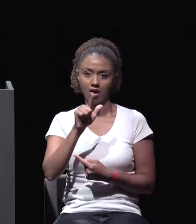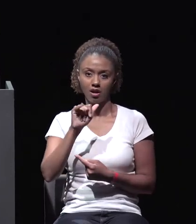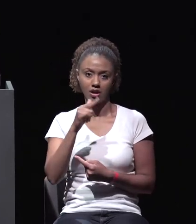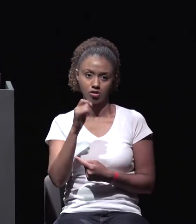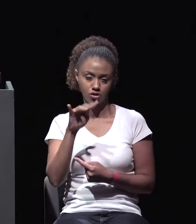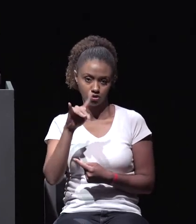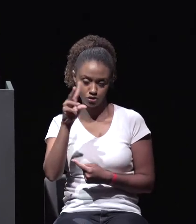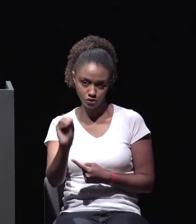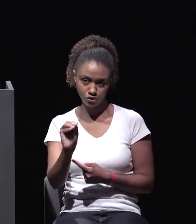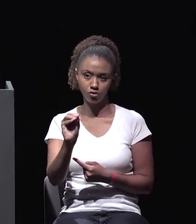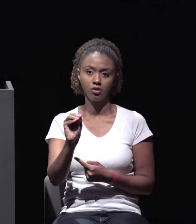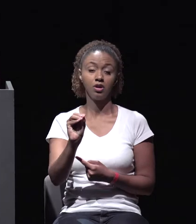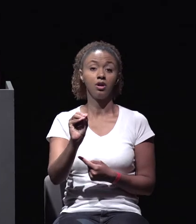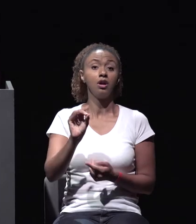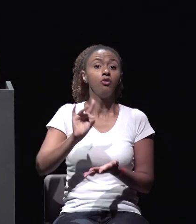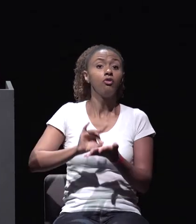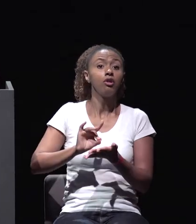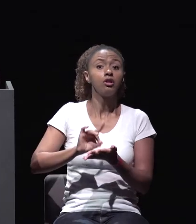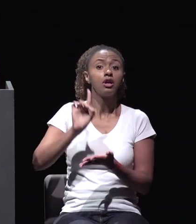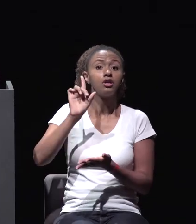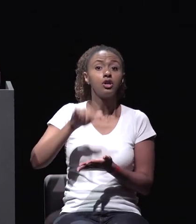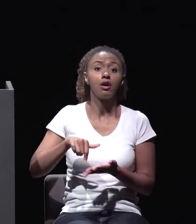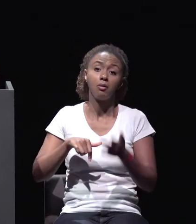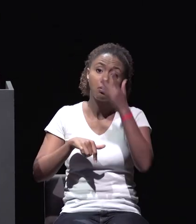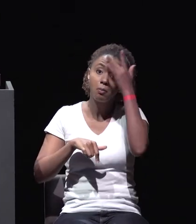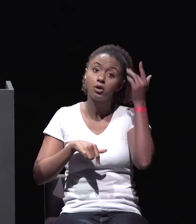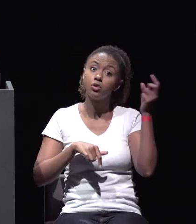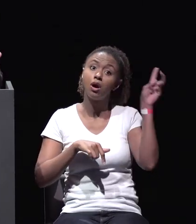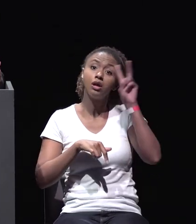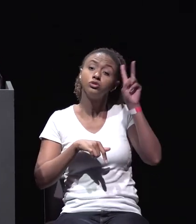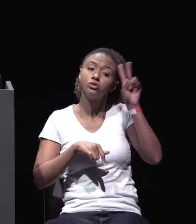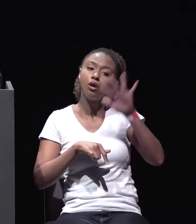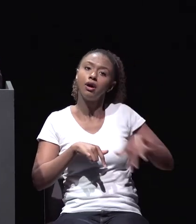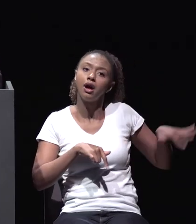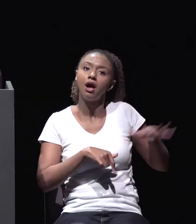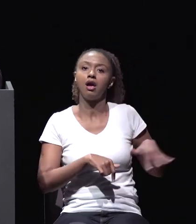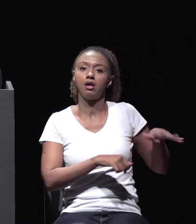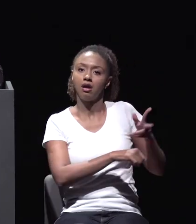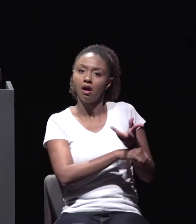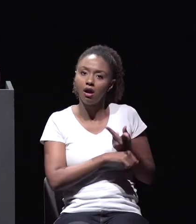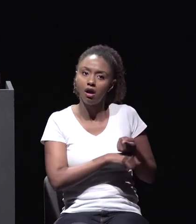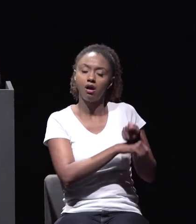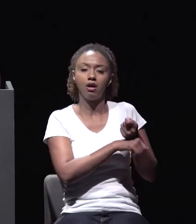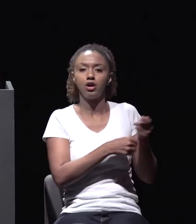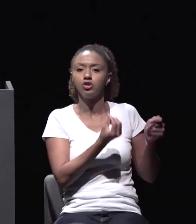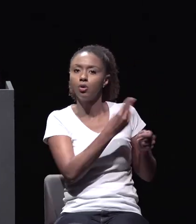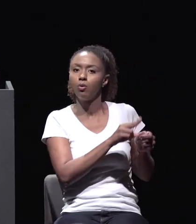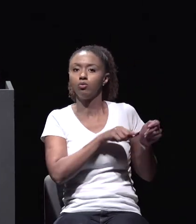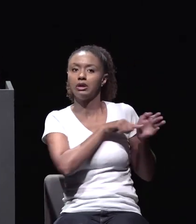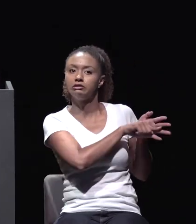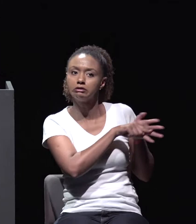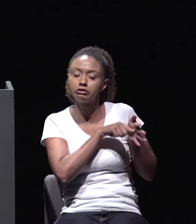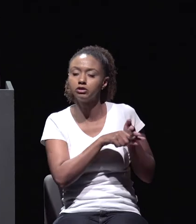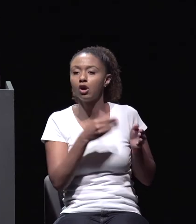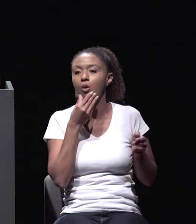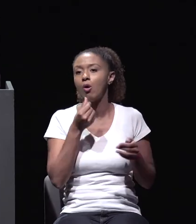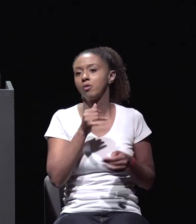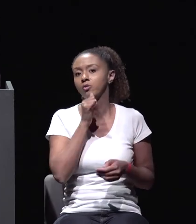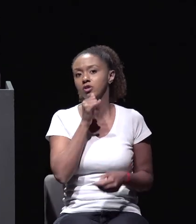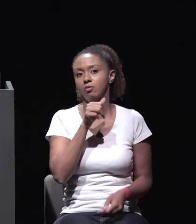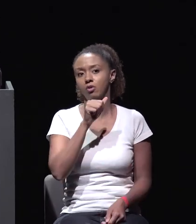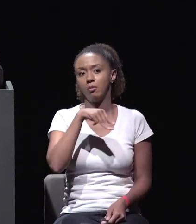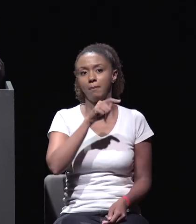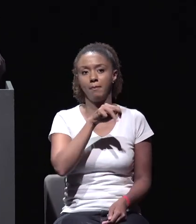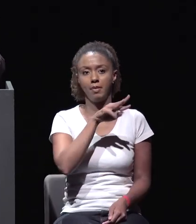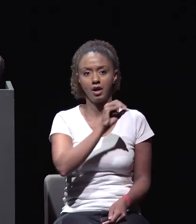construída por a historiadores da arte críticos ou investigadores por exemplo como mário de andrade na a